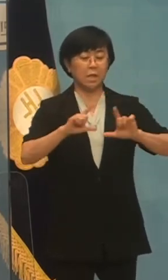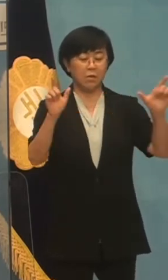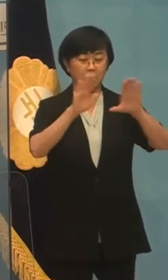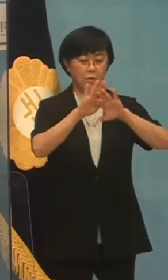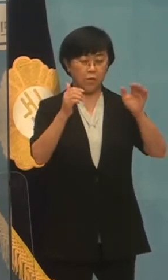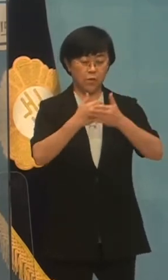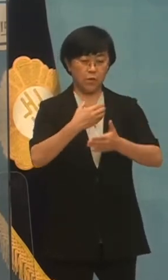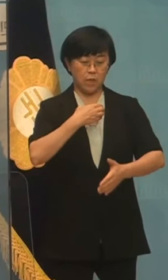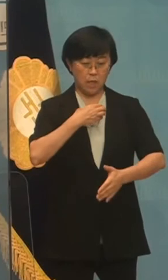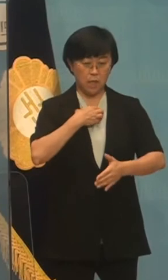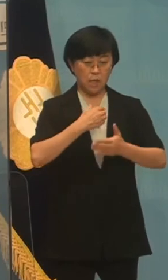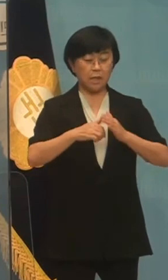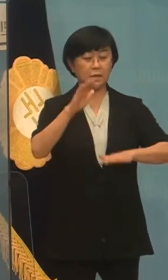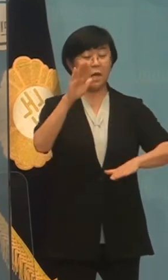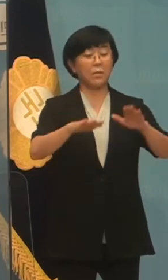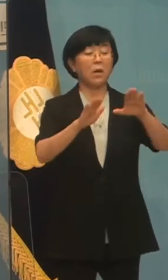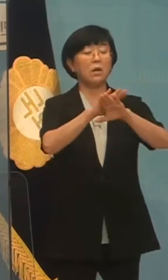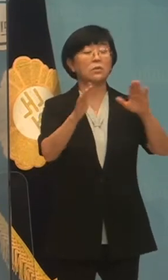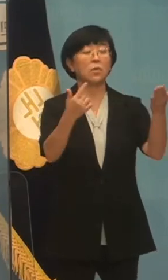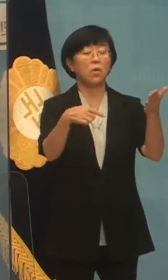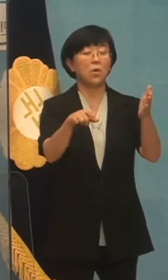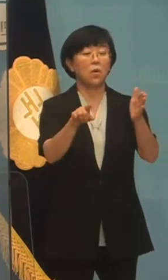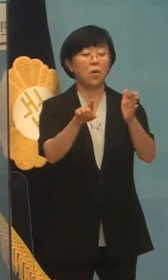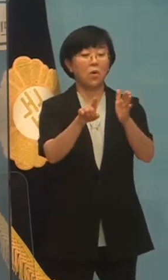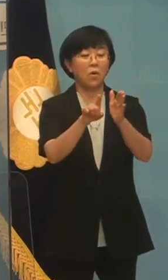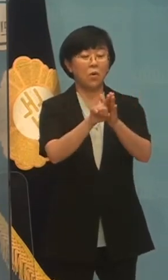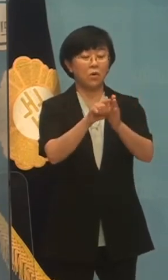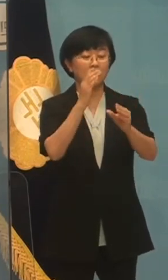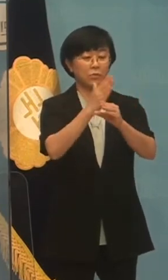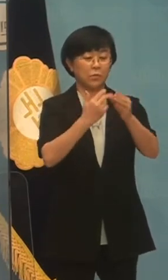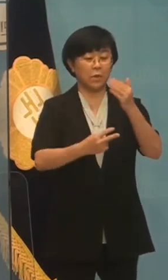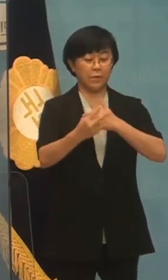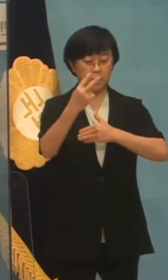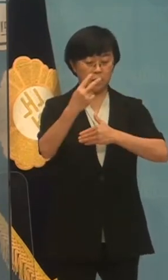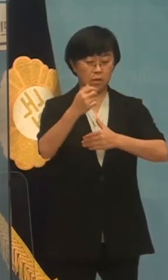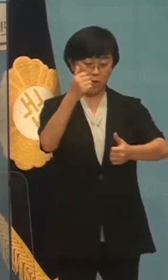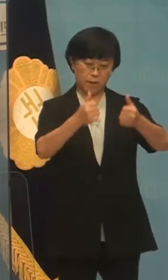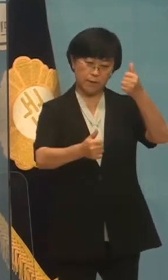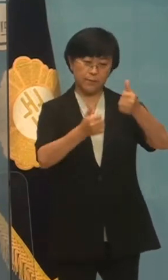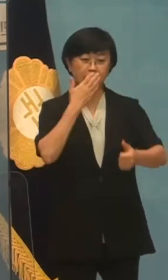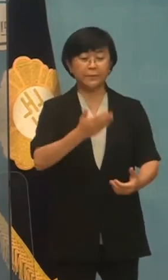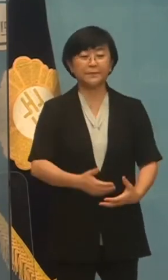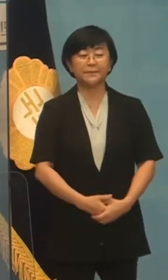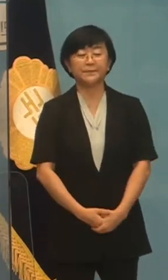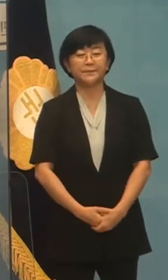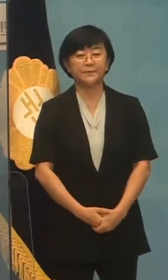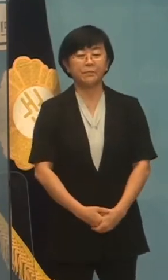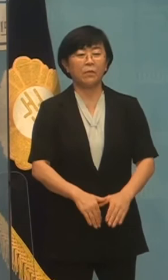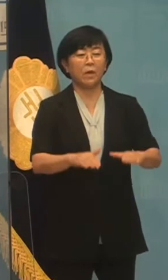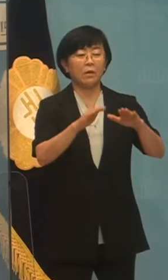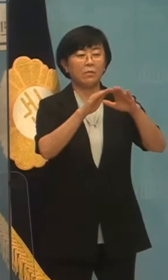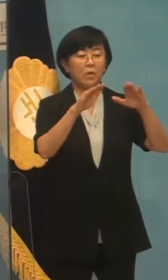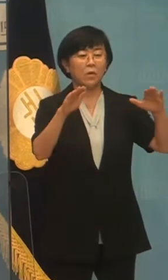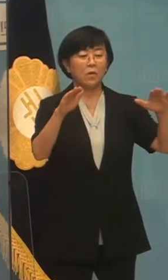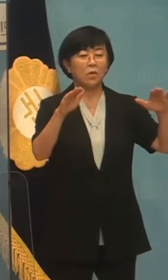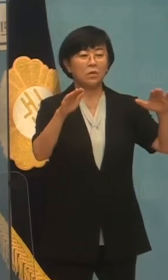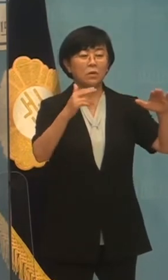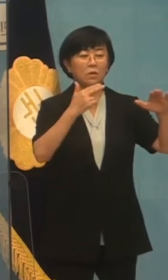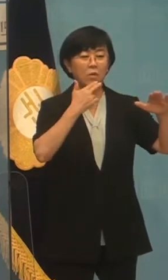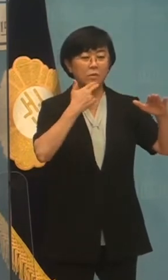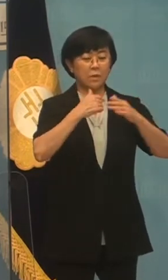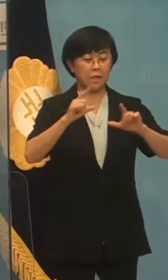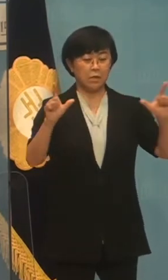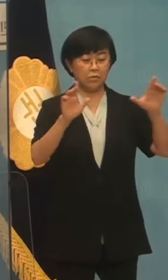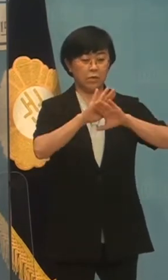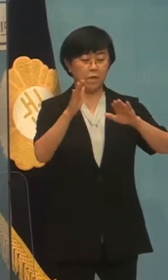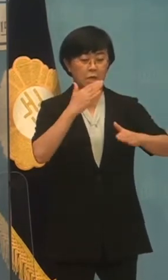해소를 대선 핵심 문제로 비전 경쟁을 펼쳐나갈 것입니다. 불평등과 기후위기 차별에